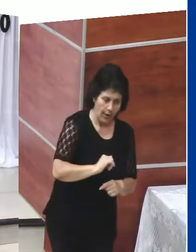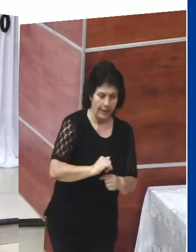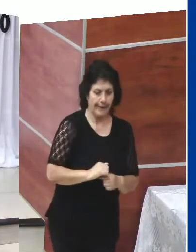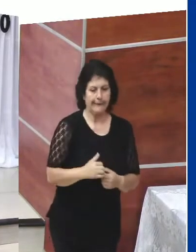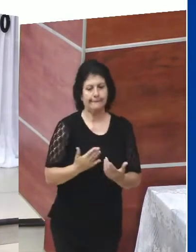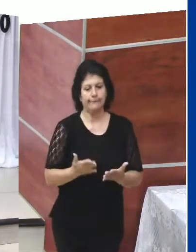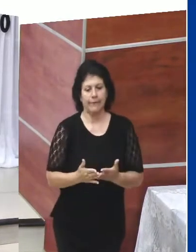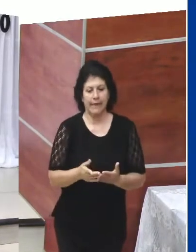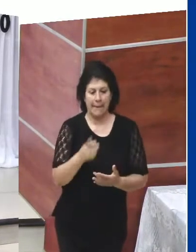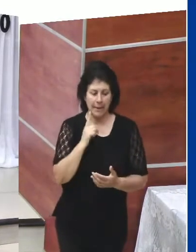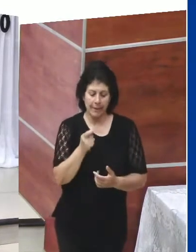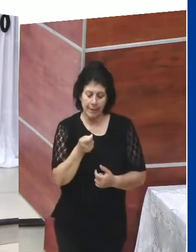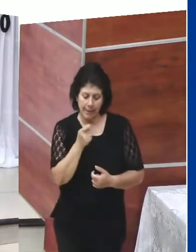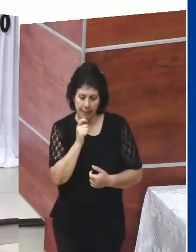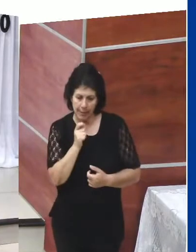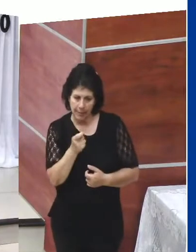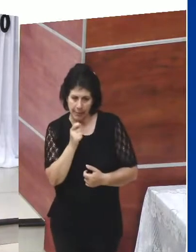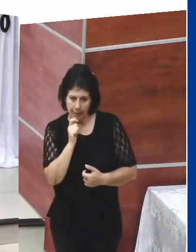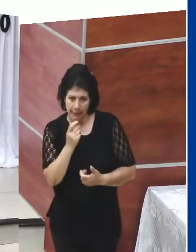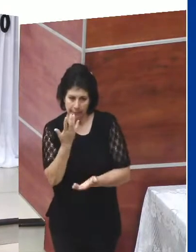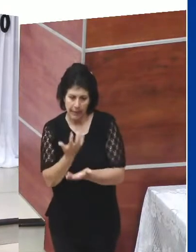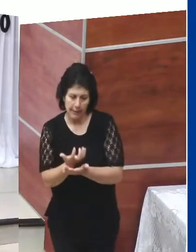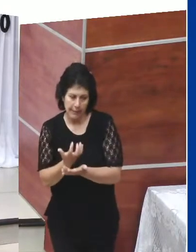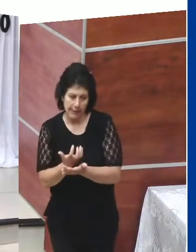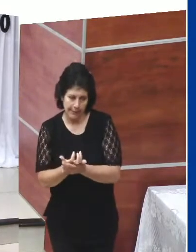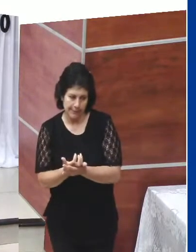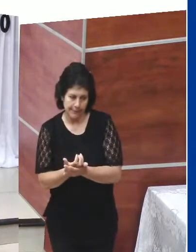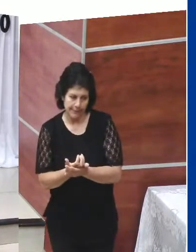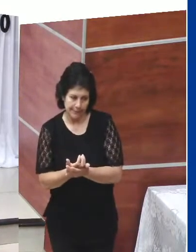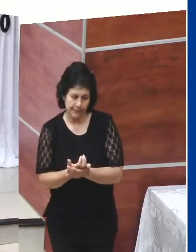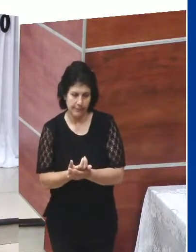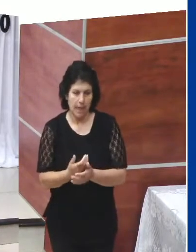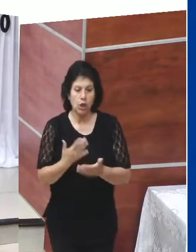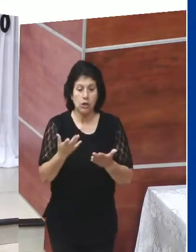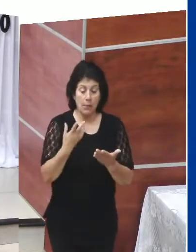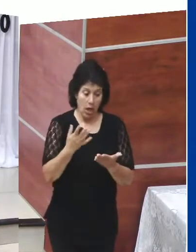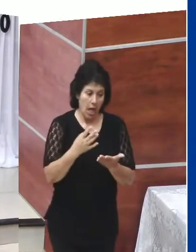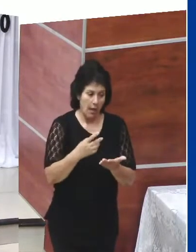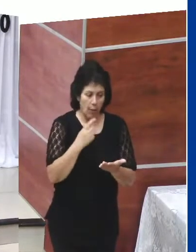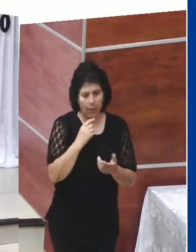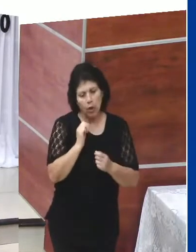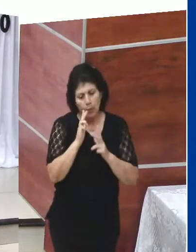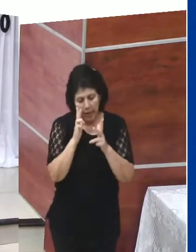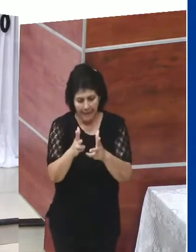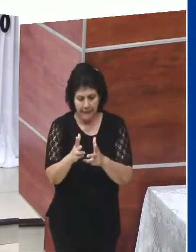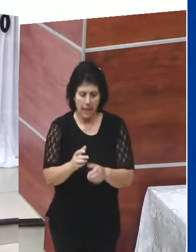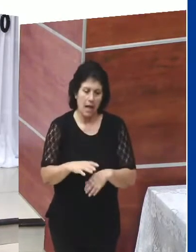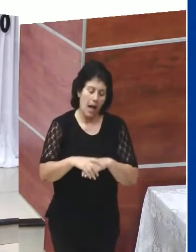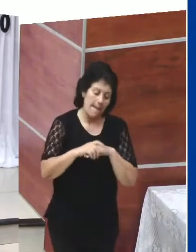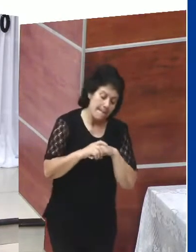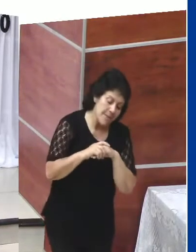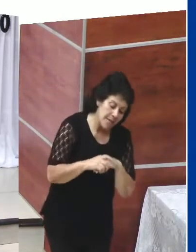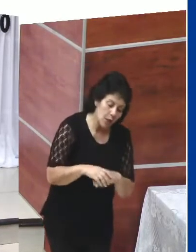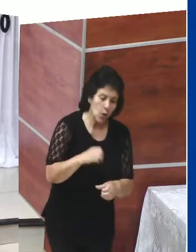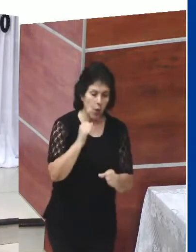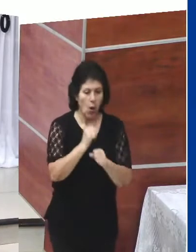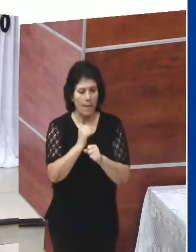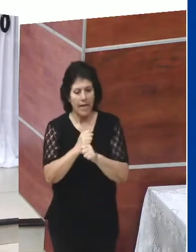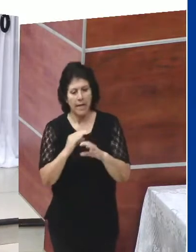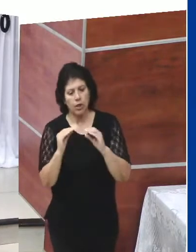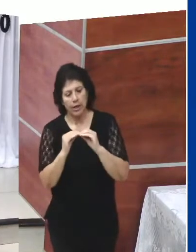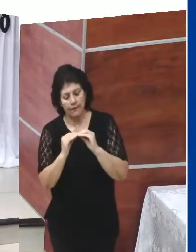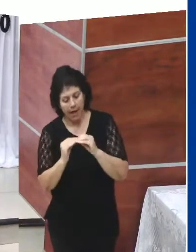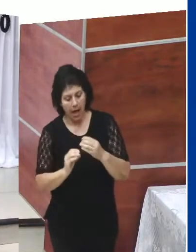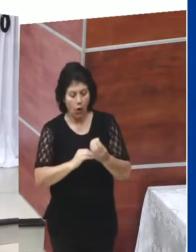para grabar y comparte con otros. Querido amigo, compañero de trabajo, familiares,